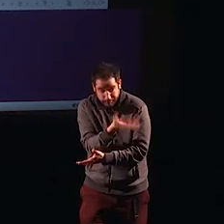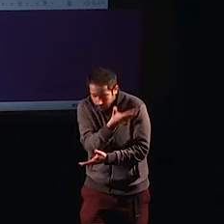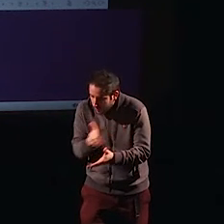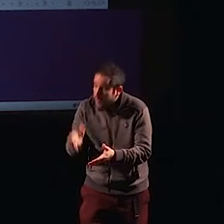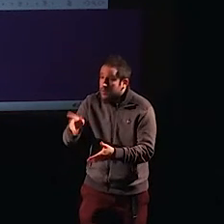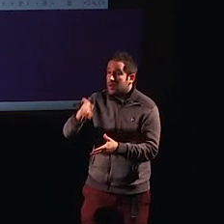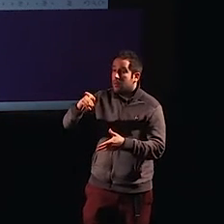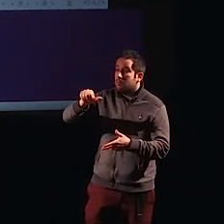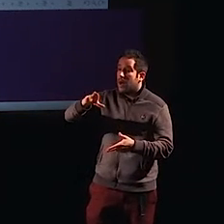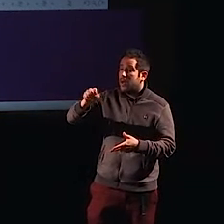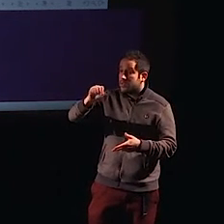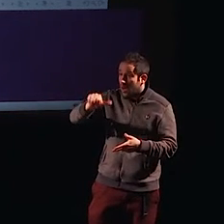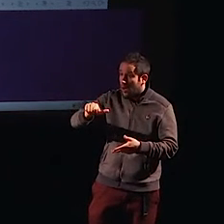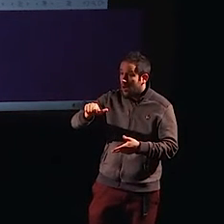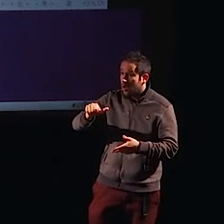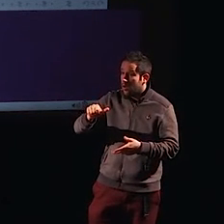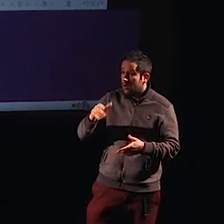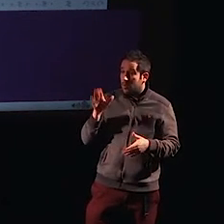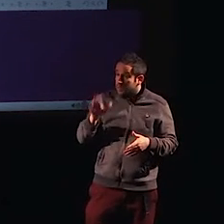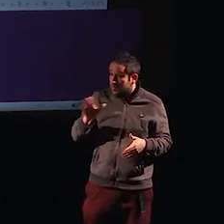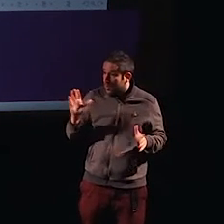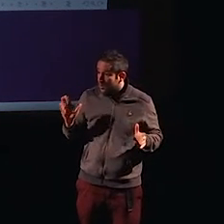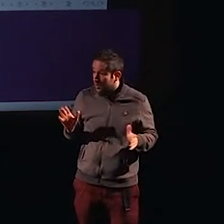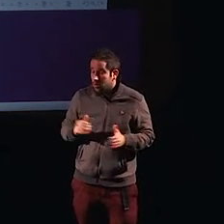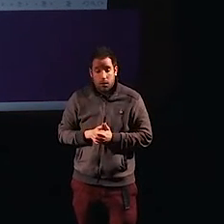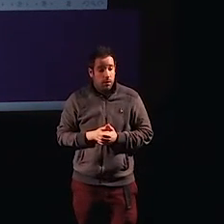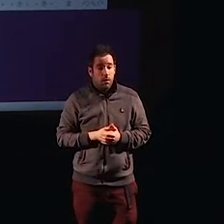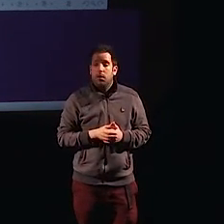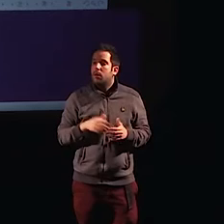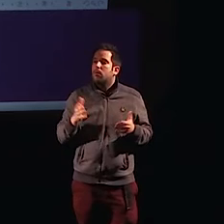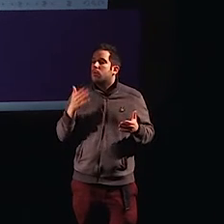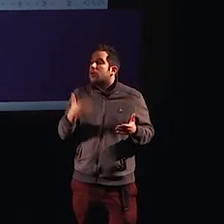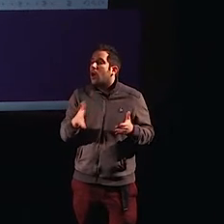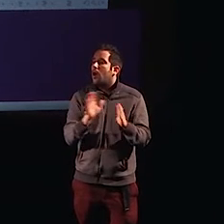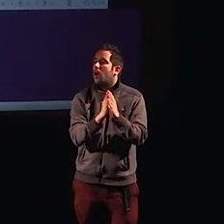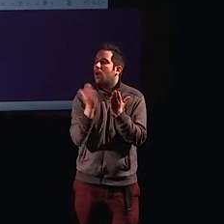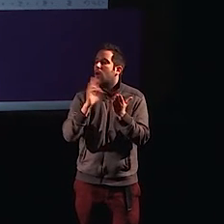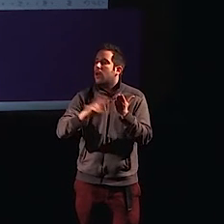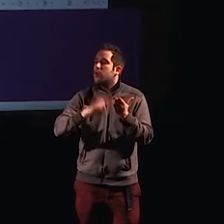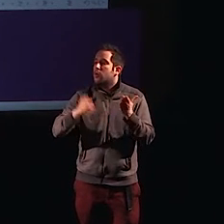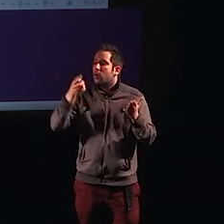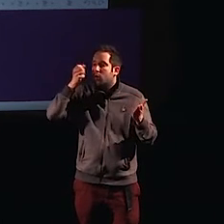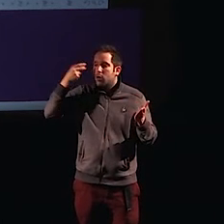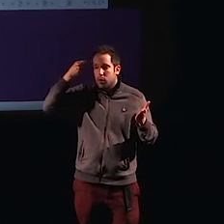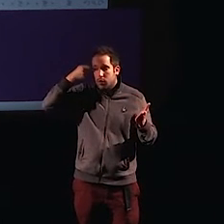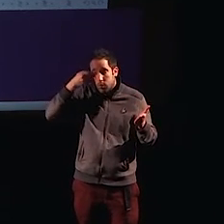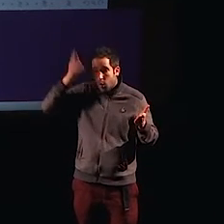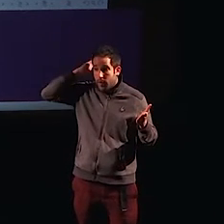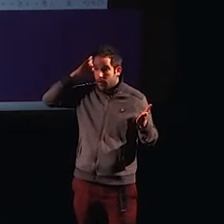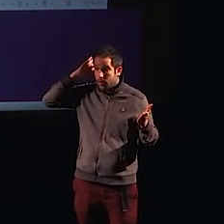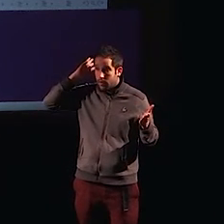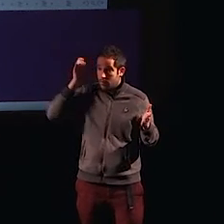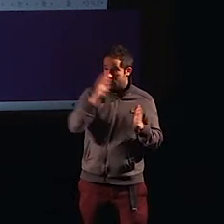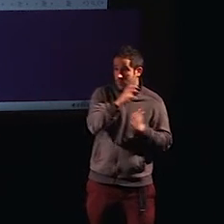de Parésia que fait Snowden et que font les lanceurs d'alerte. Et pour moi, cette lecture, on peut faire une lecture Snowden, du coup, de Foucault, de